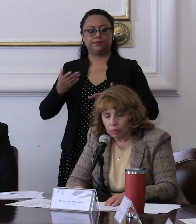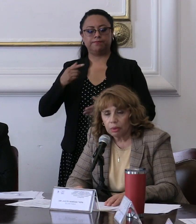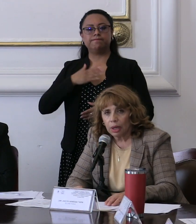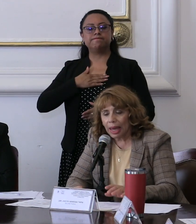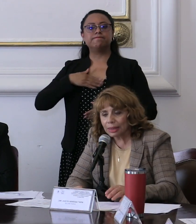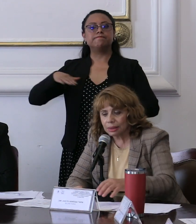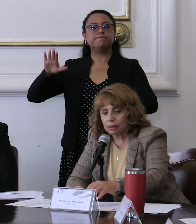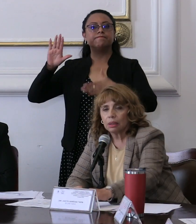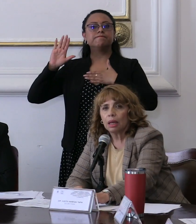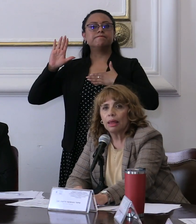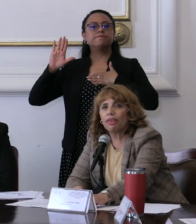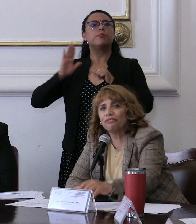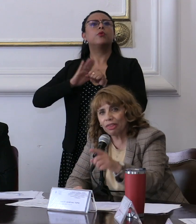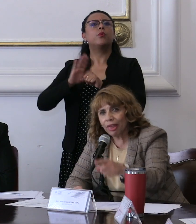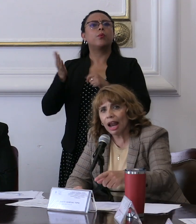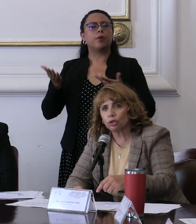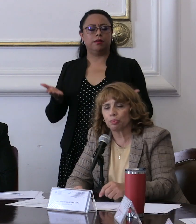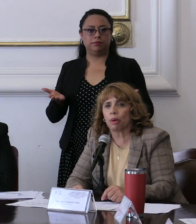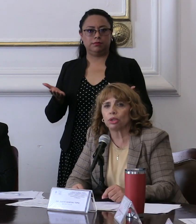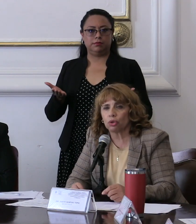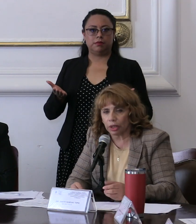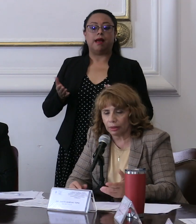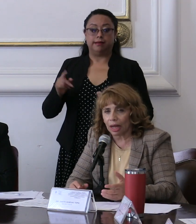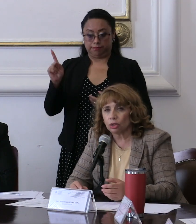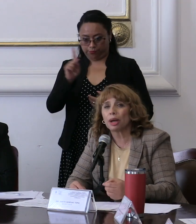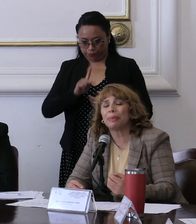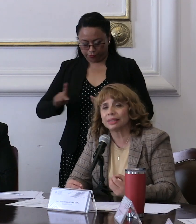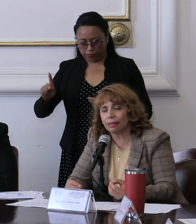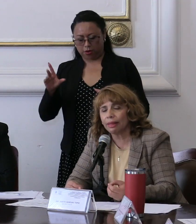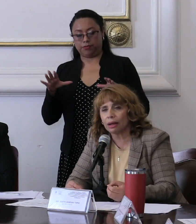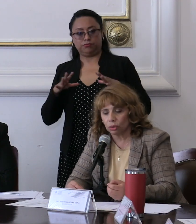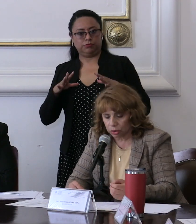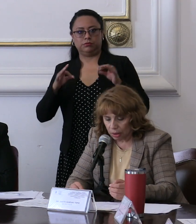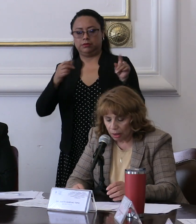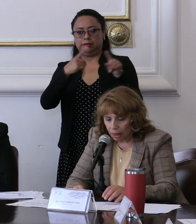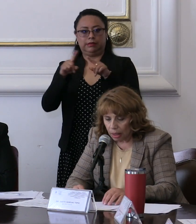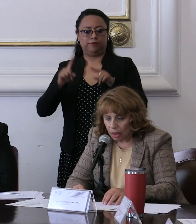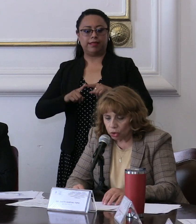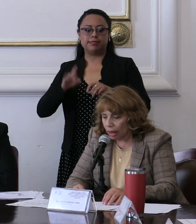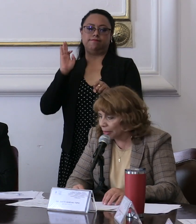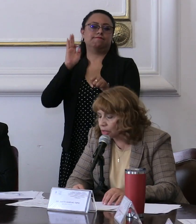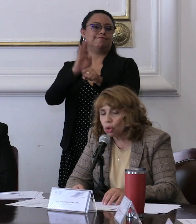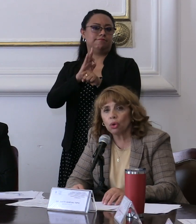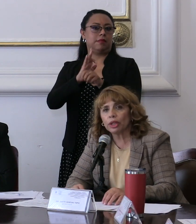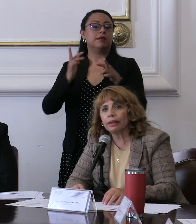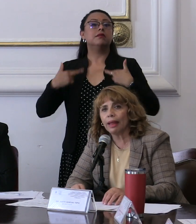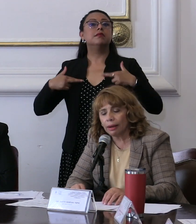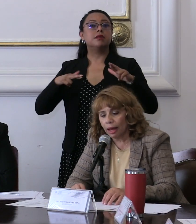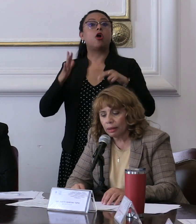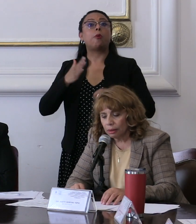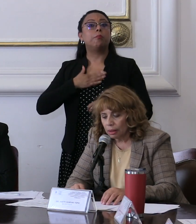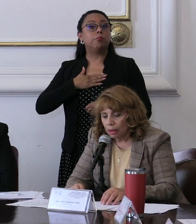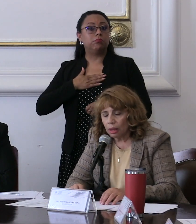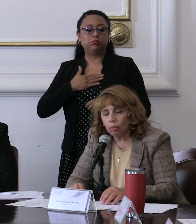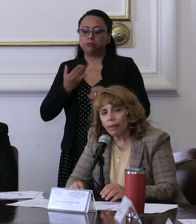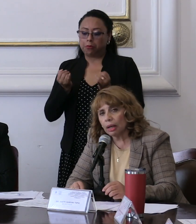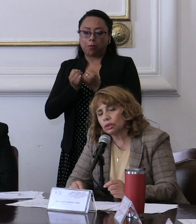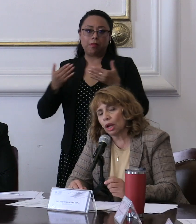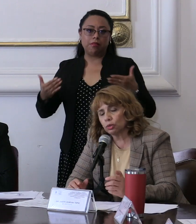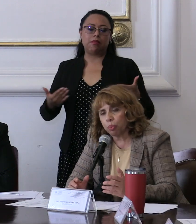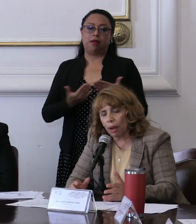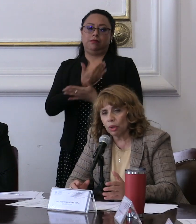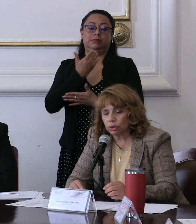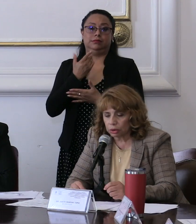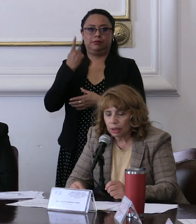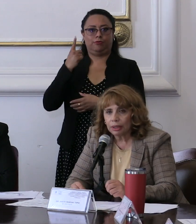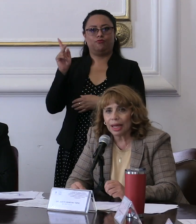compromiso es defender a los pueblos originarios, representarlos. Yo también soy originaria de uno